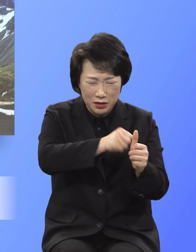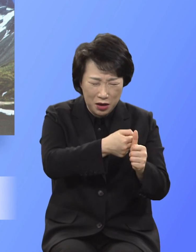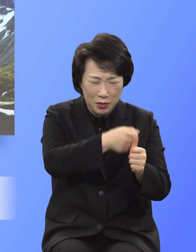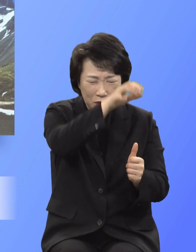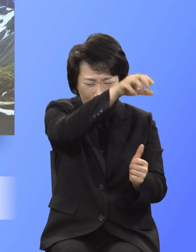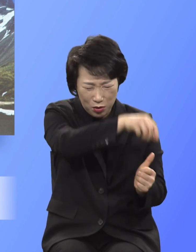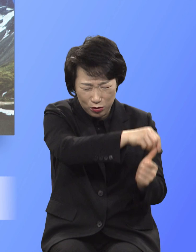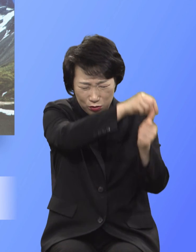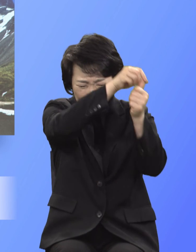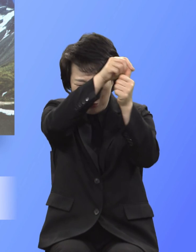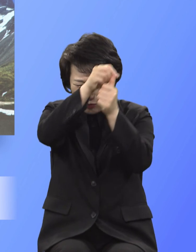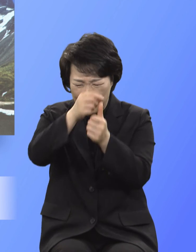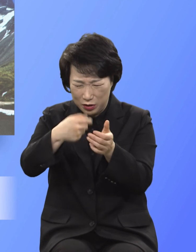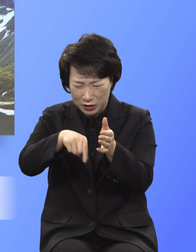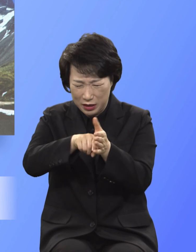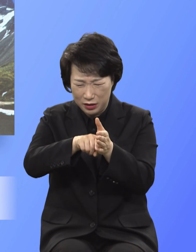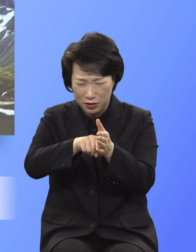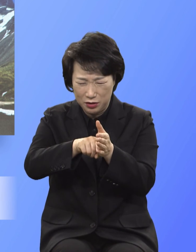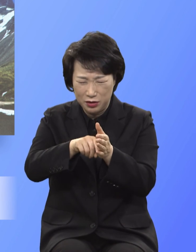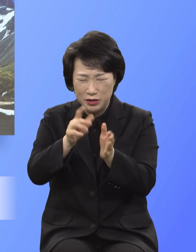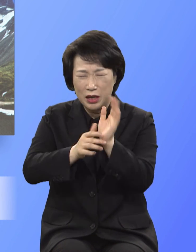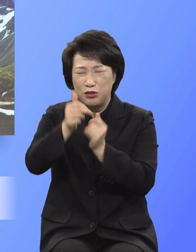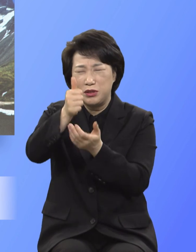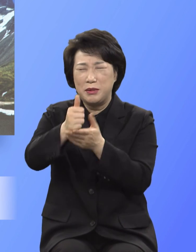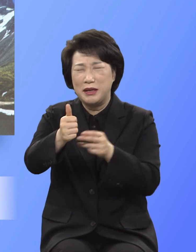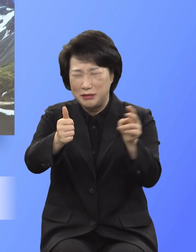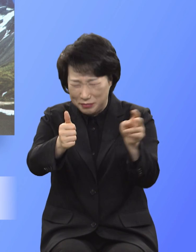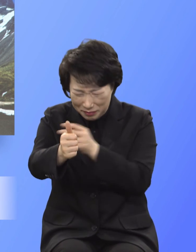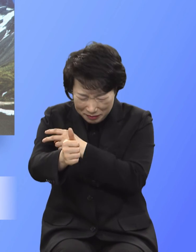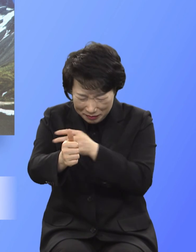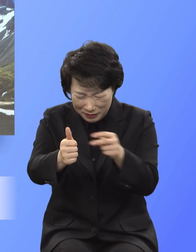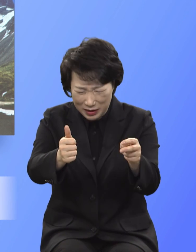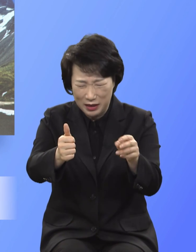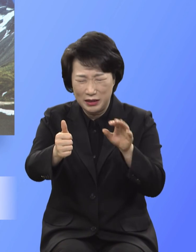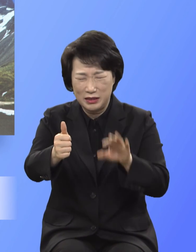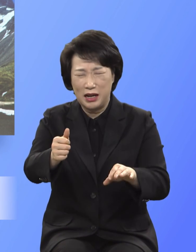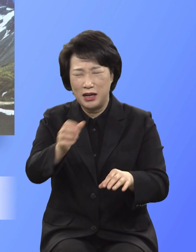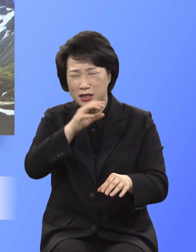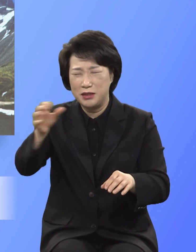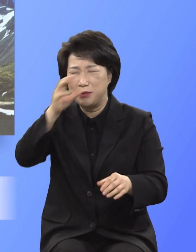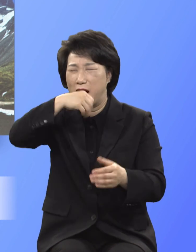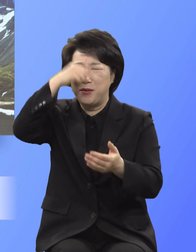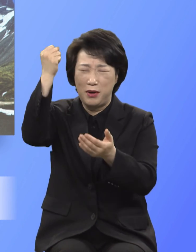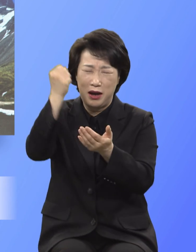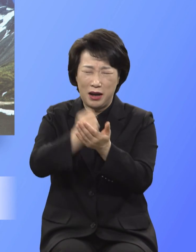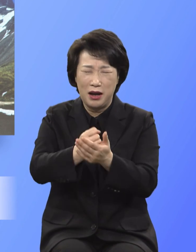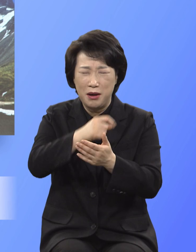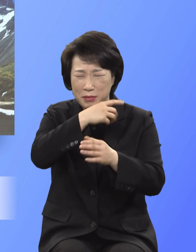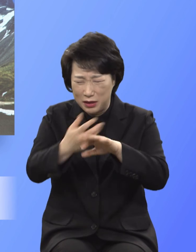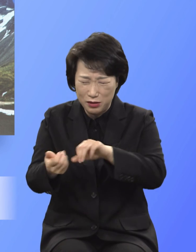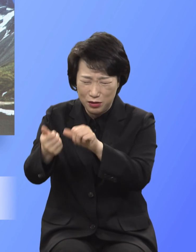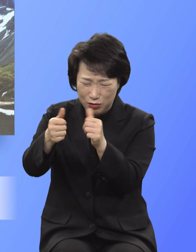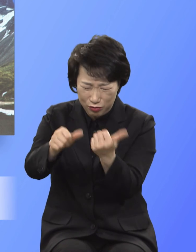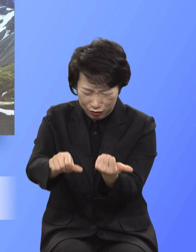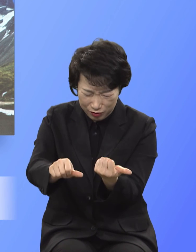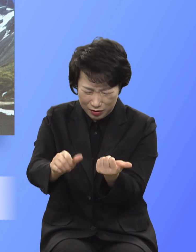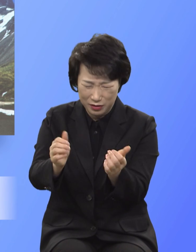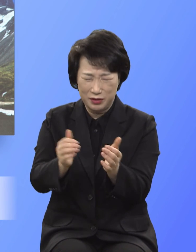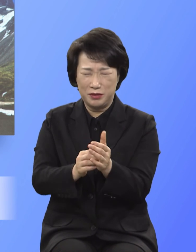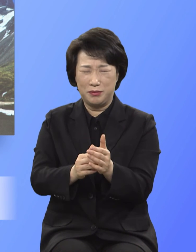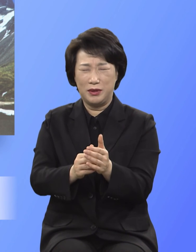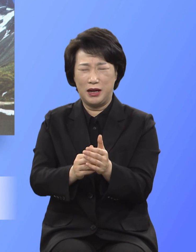형벌에서 구원하시려고 그 모진 매를 맞고 십자가에서 피 흘려